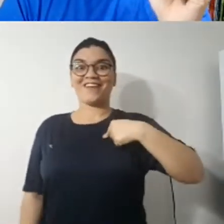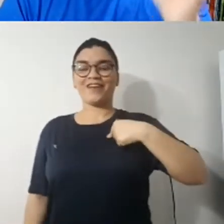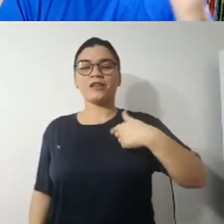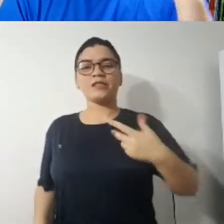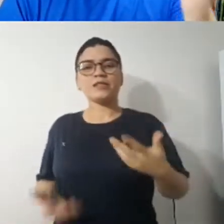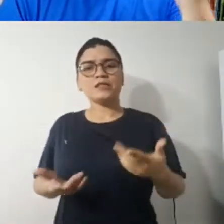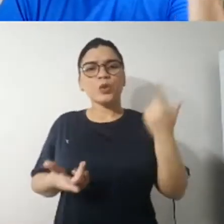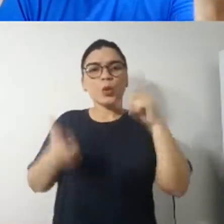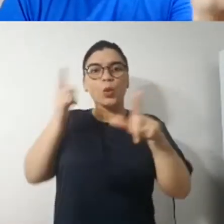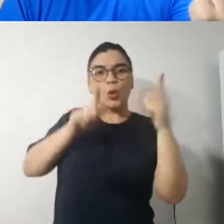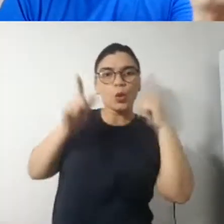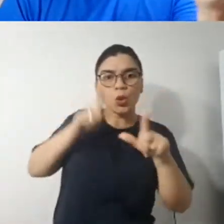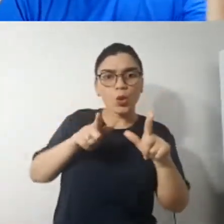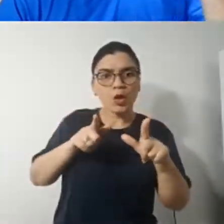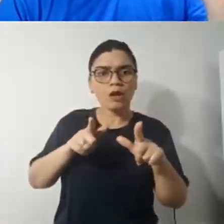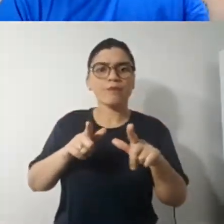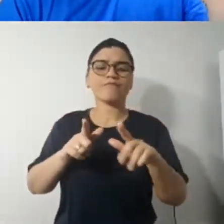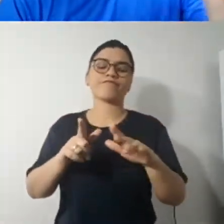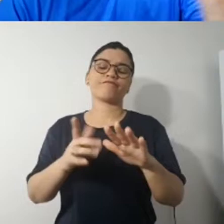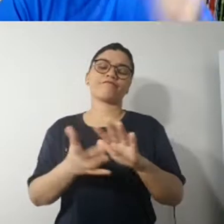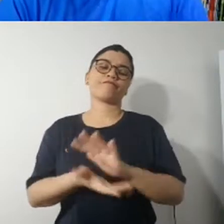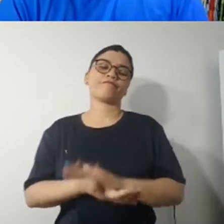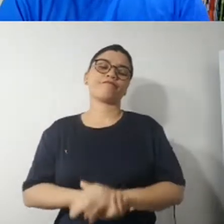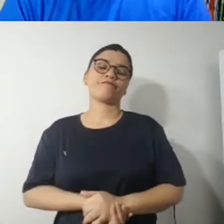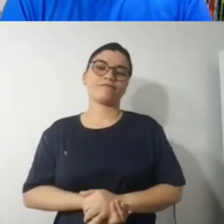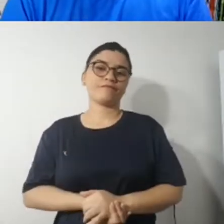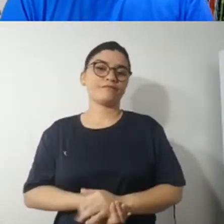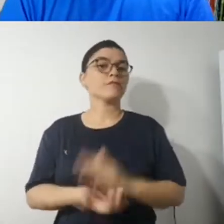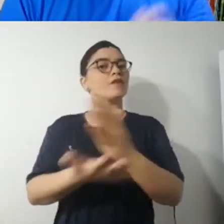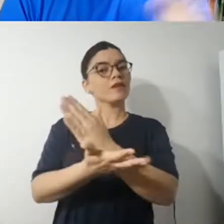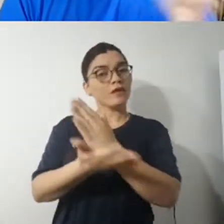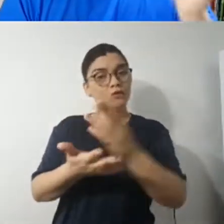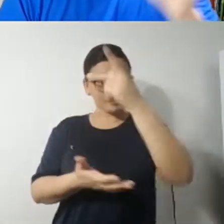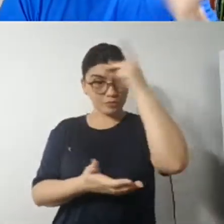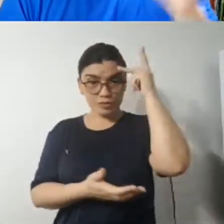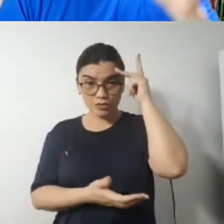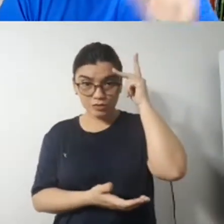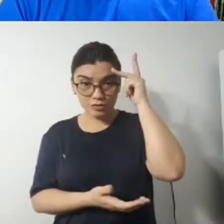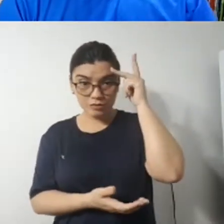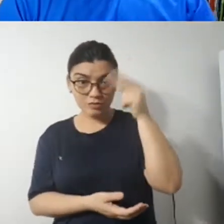que se dizem crentes, que talvez nem crentes sejam, elas